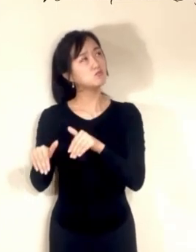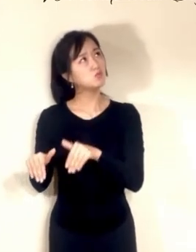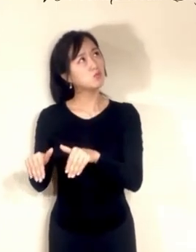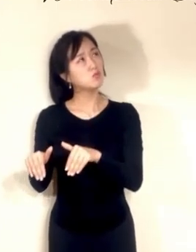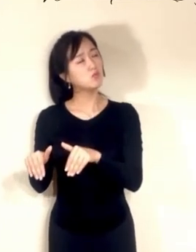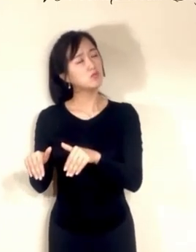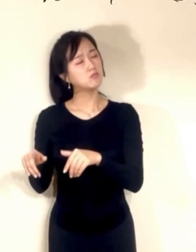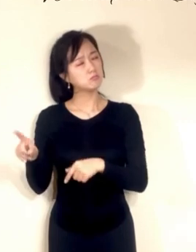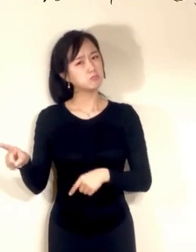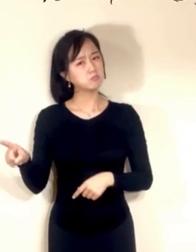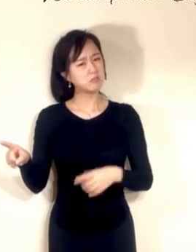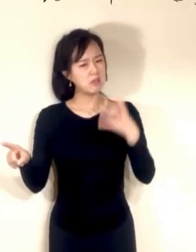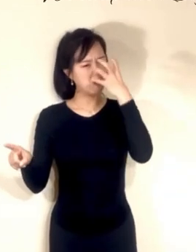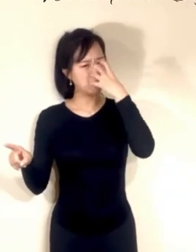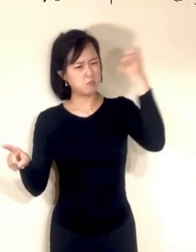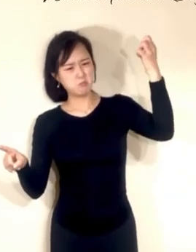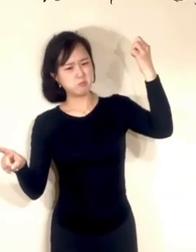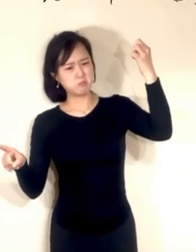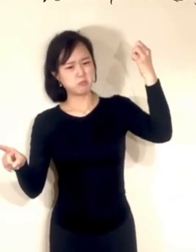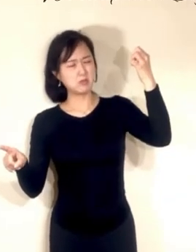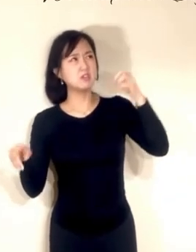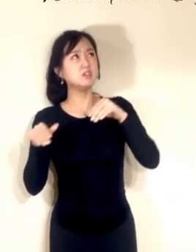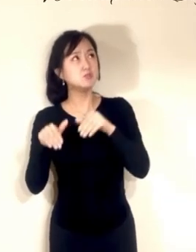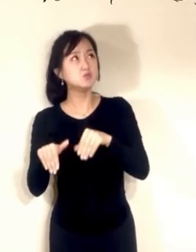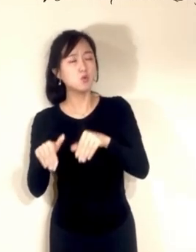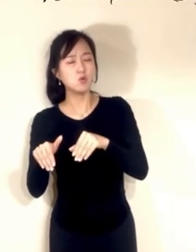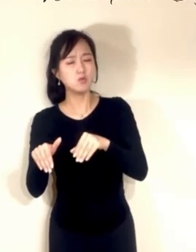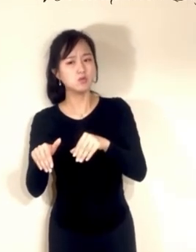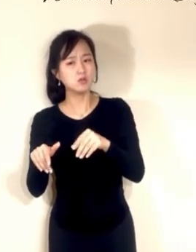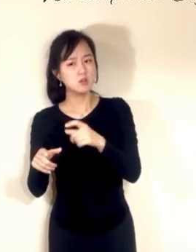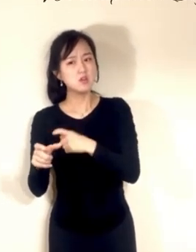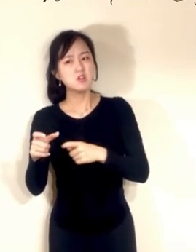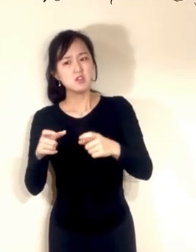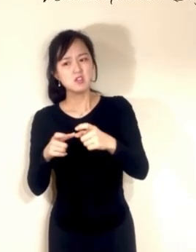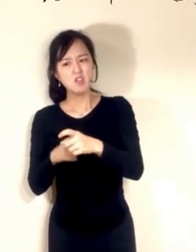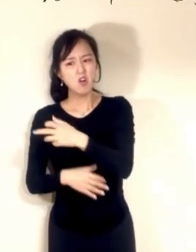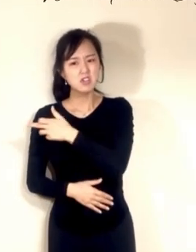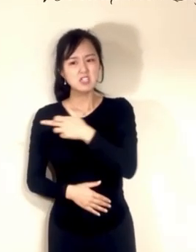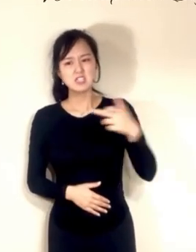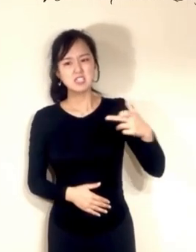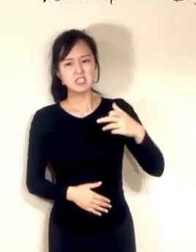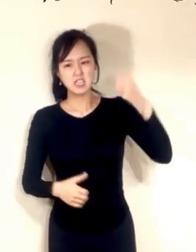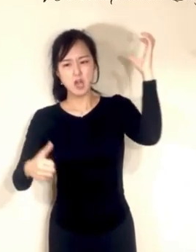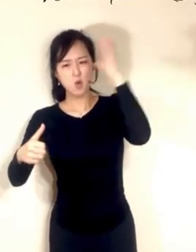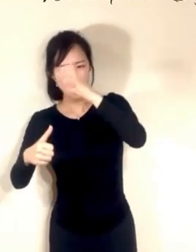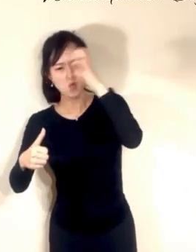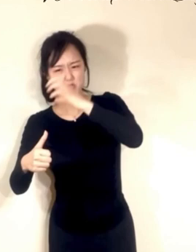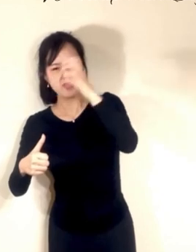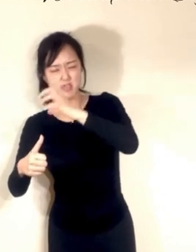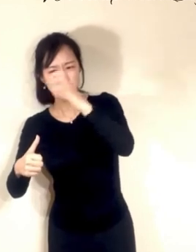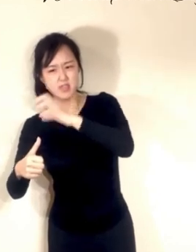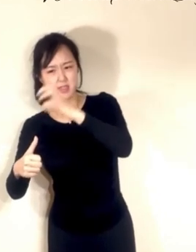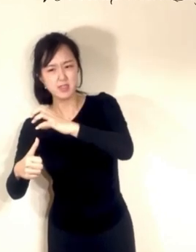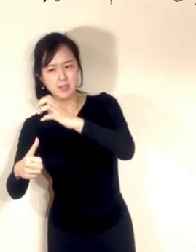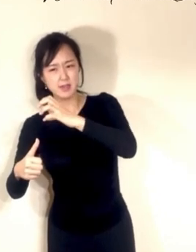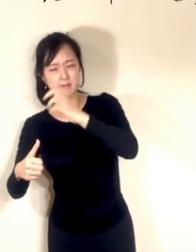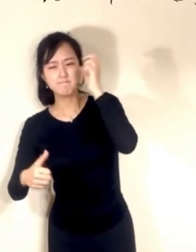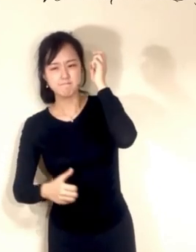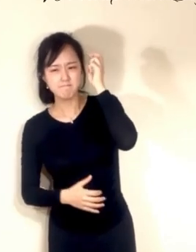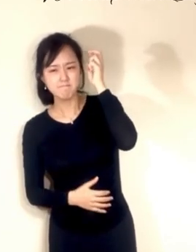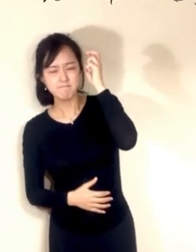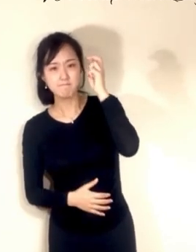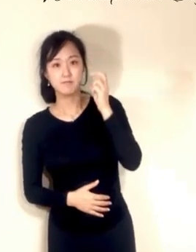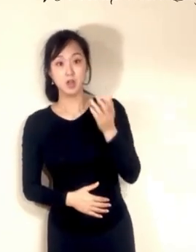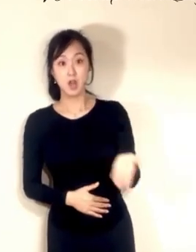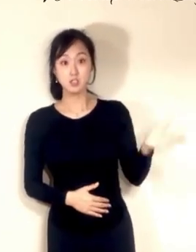주인의 재물을 자기 마음대로 탕감해주는 이 버르장머리 없는 이 청지기가 더 큰 화를 당하겠구나